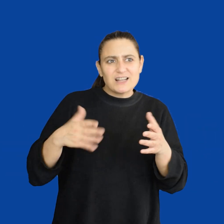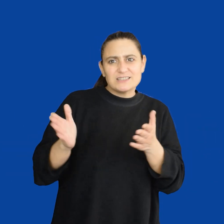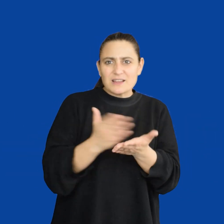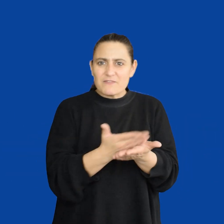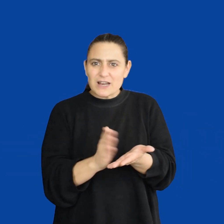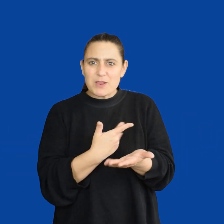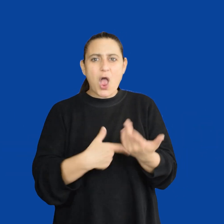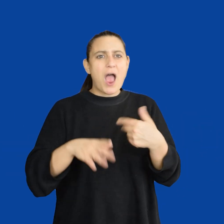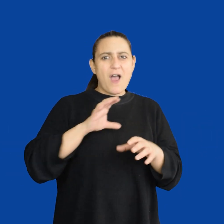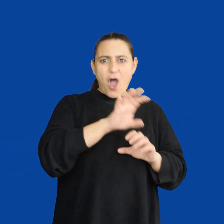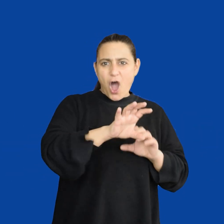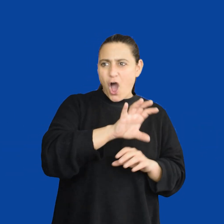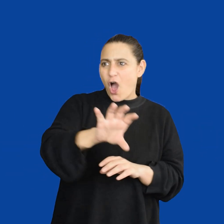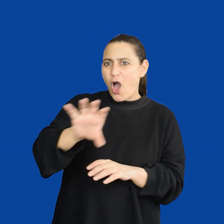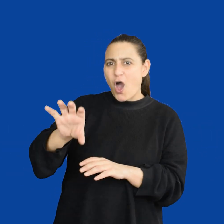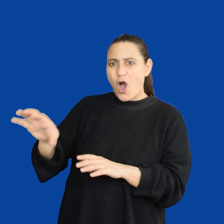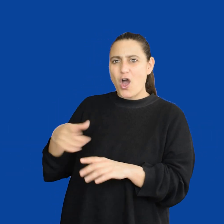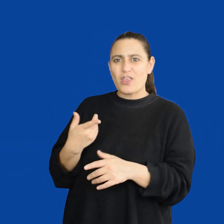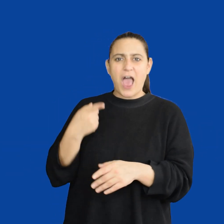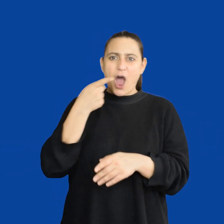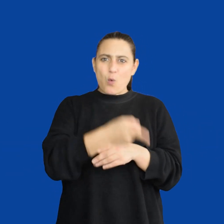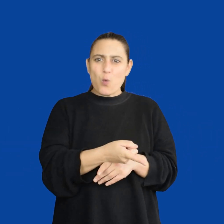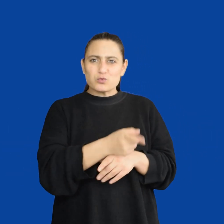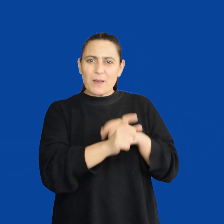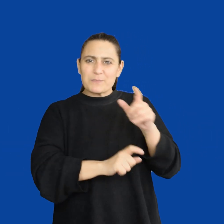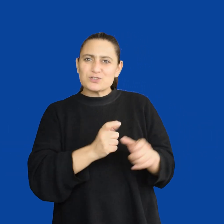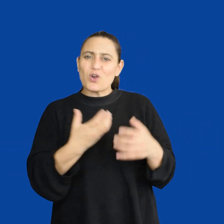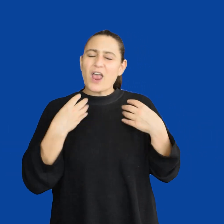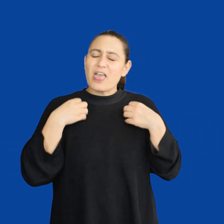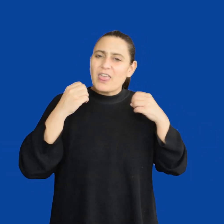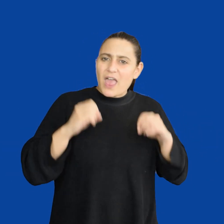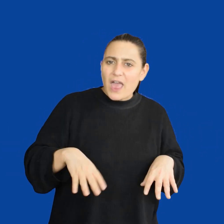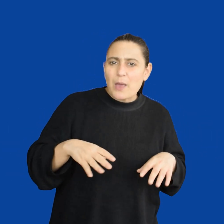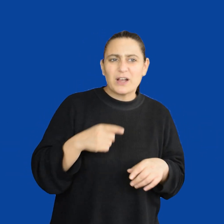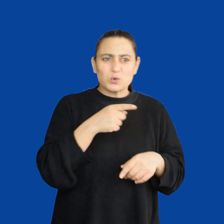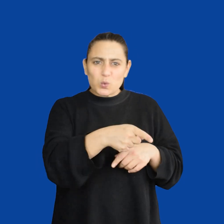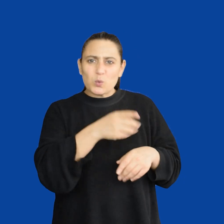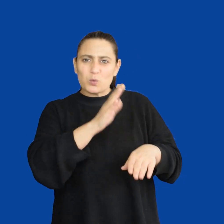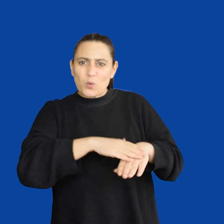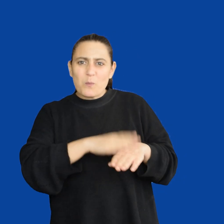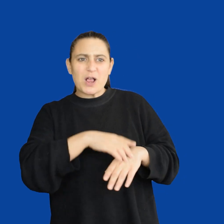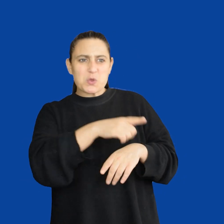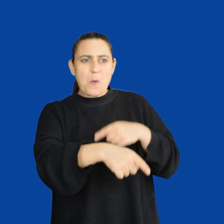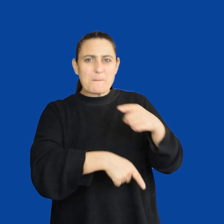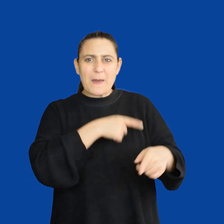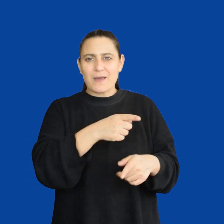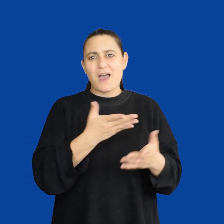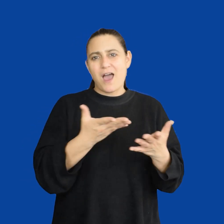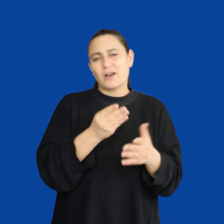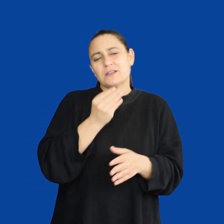Frecuentemente surgen grupos que incitan a la división y acusan a los eslabones más vulnerables de nuestra sociedad de cuantos problemas